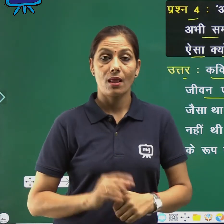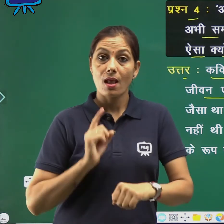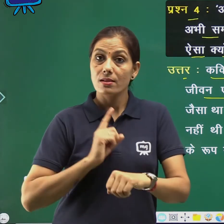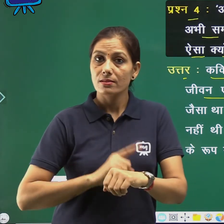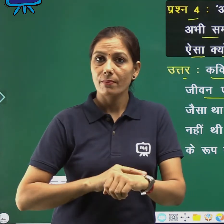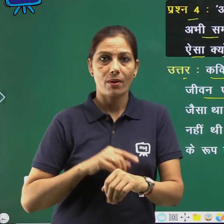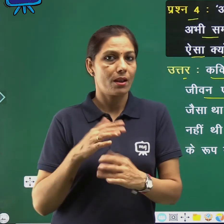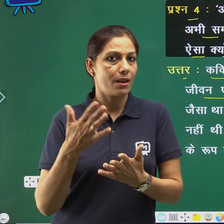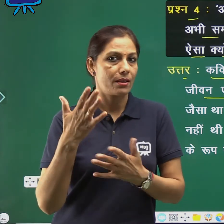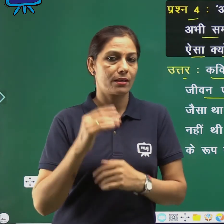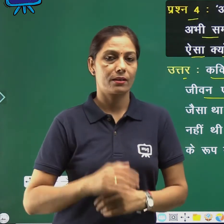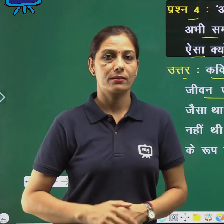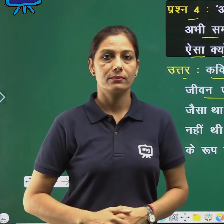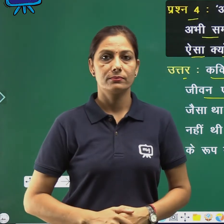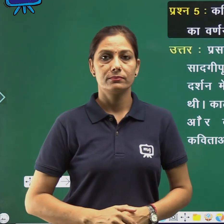समय नहीं है।